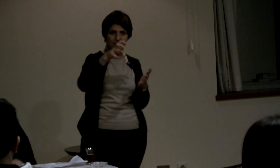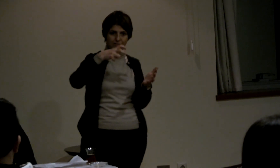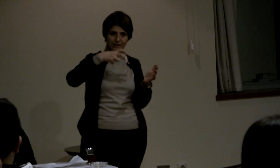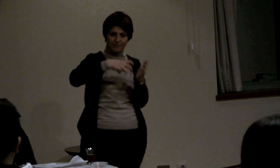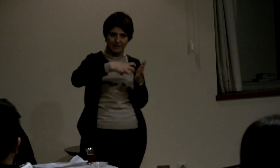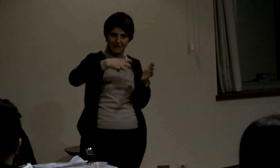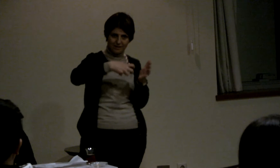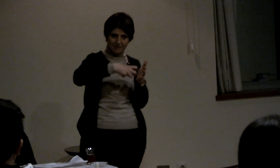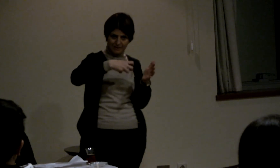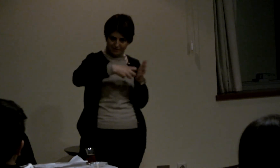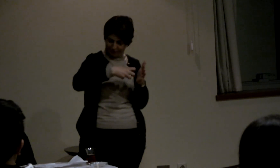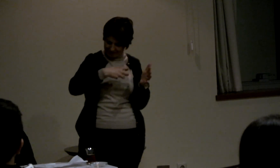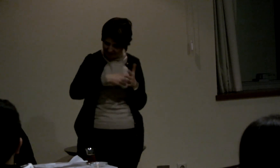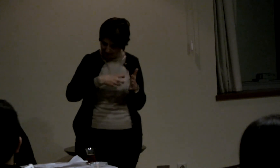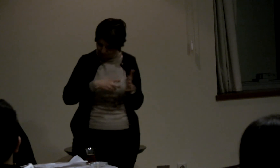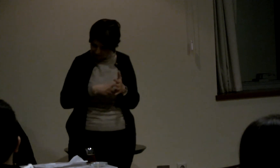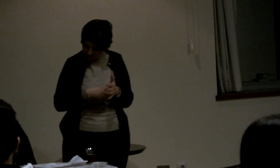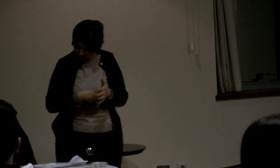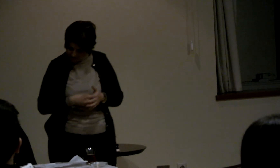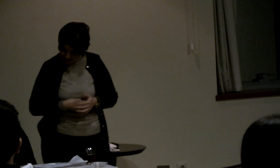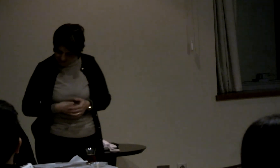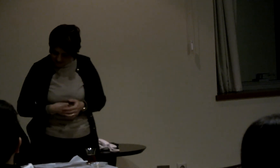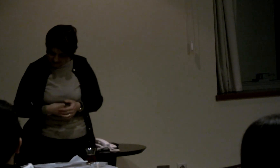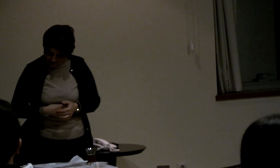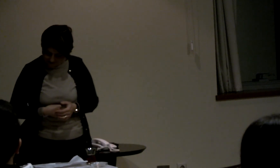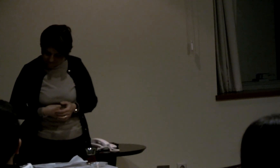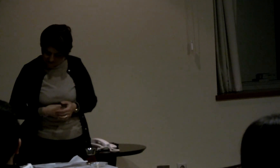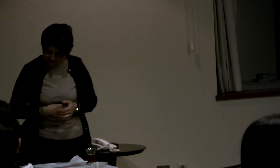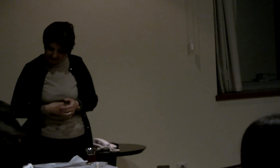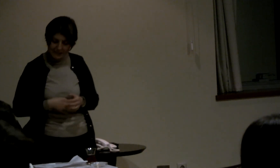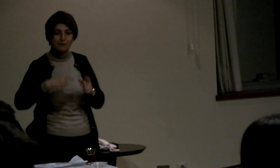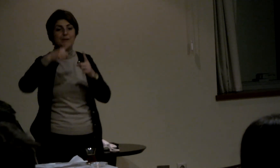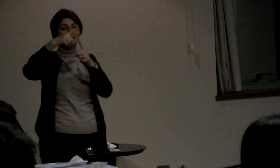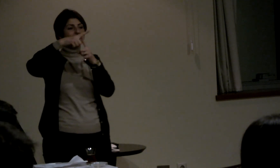harfi ve vize yaptık. Evet, kimlik.